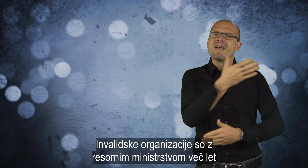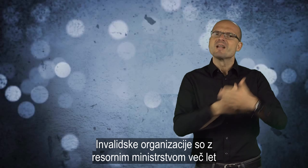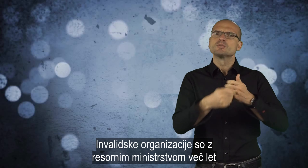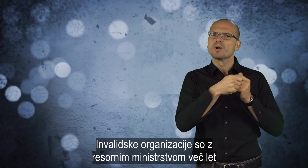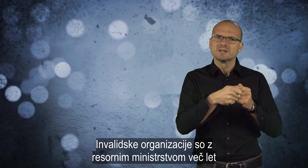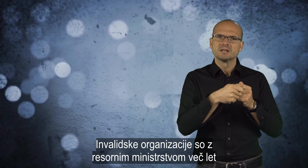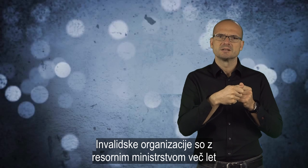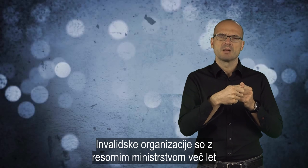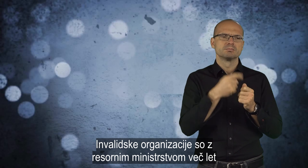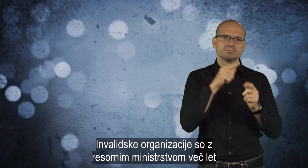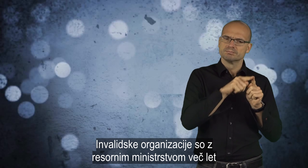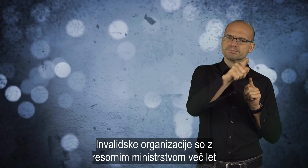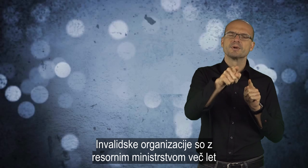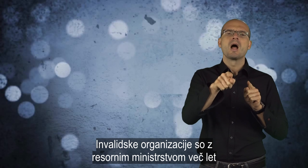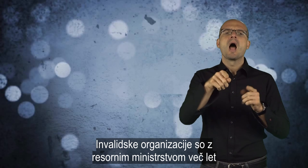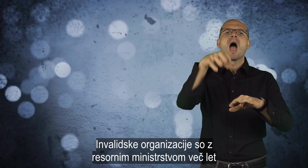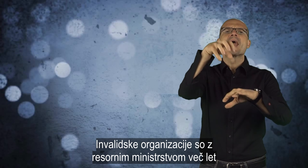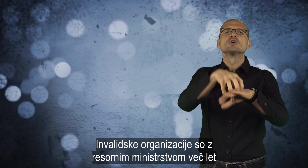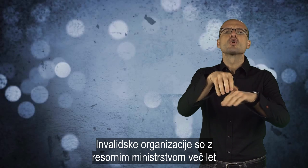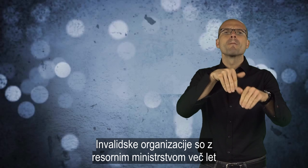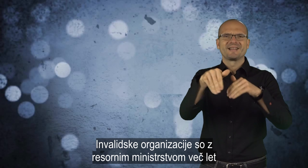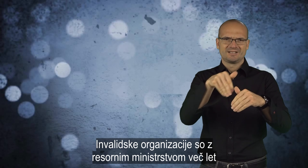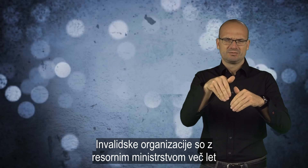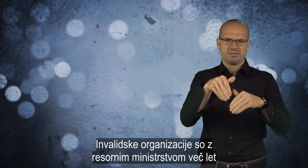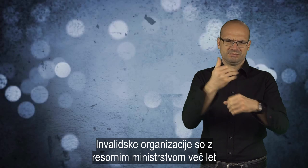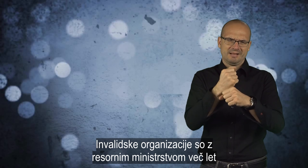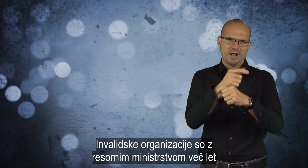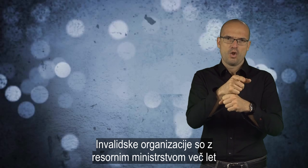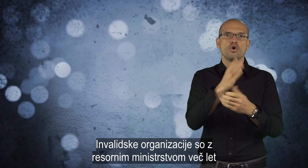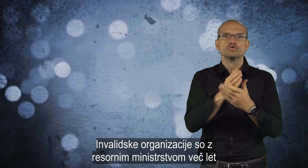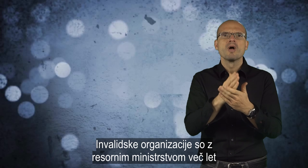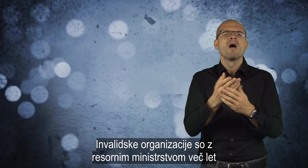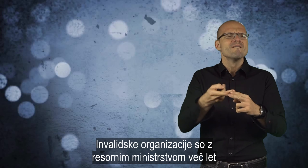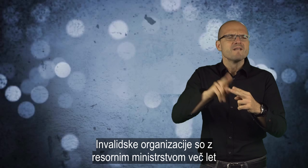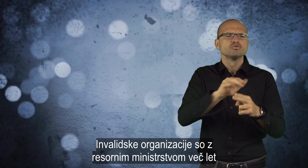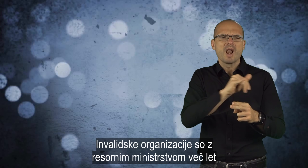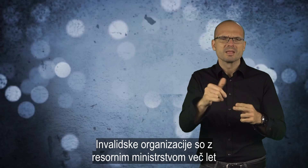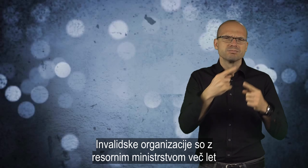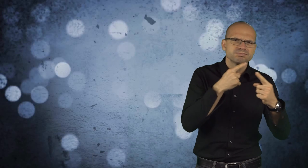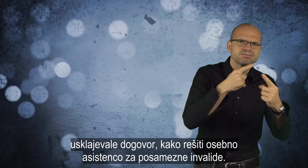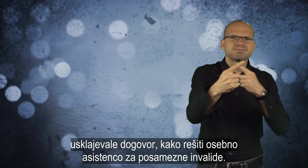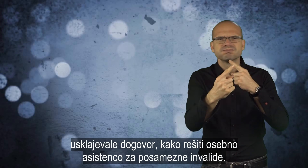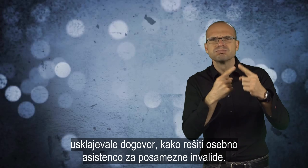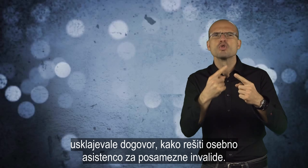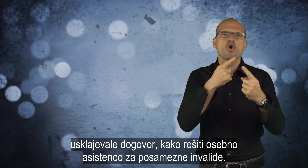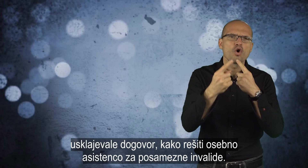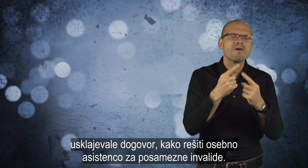Invalidske organizacije so z resornim ministrstvom več let usklajevale dogovor, kako rešiti osebno asistenco